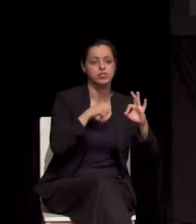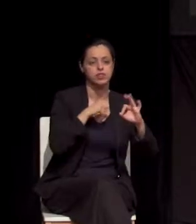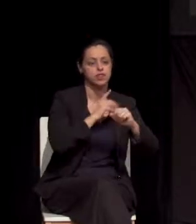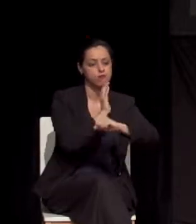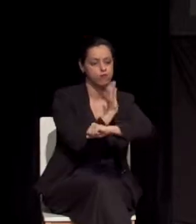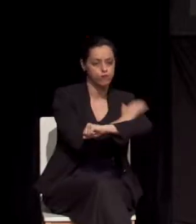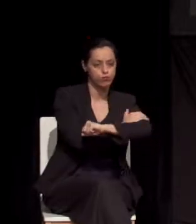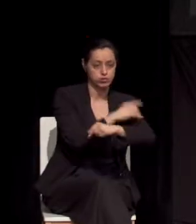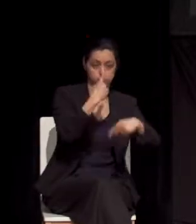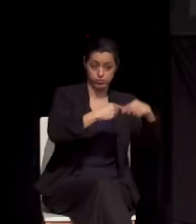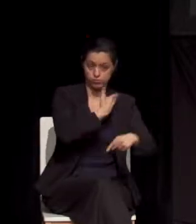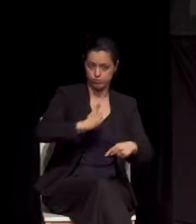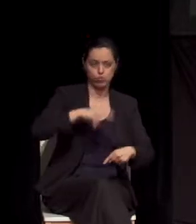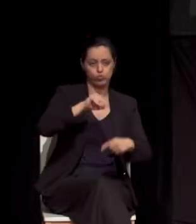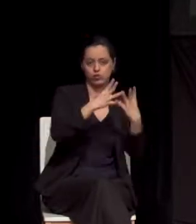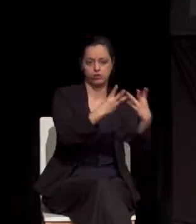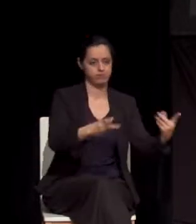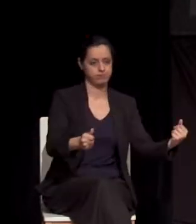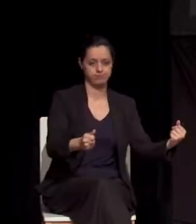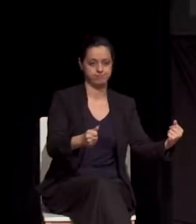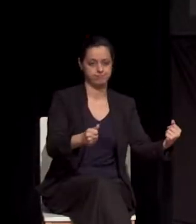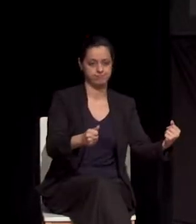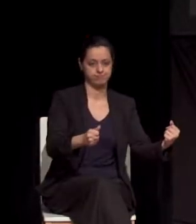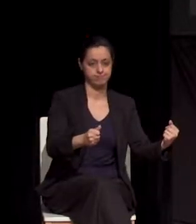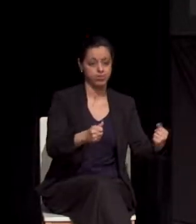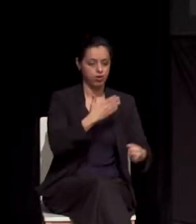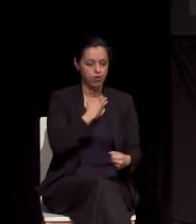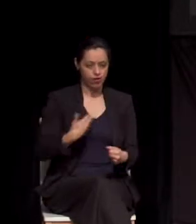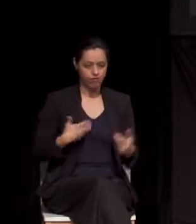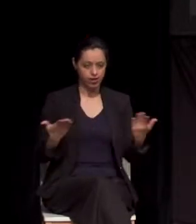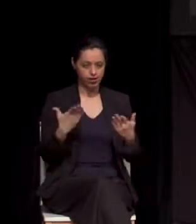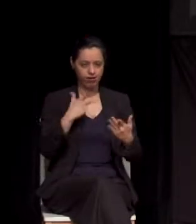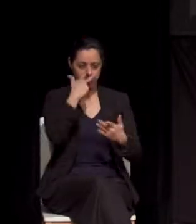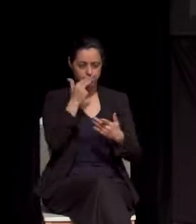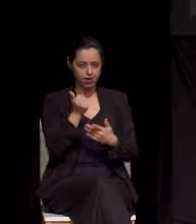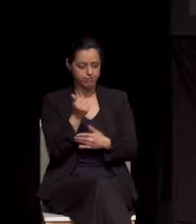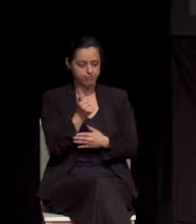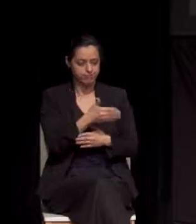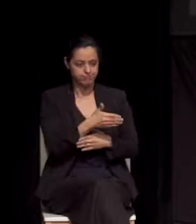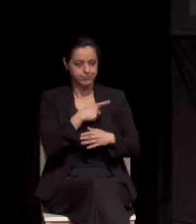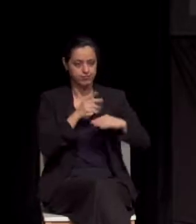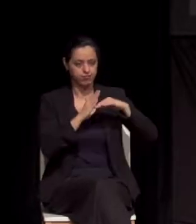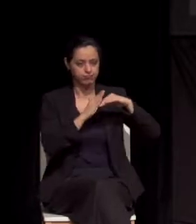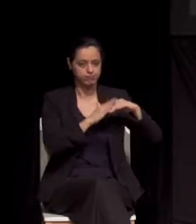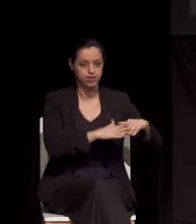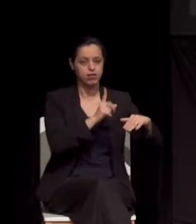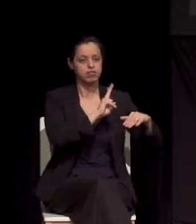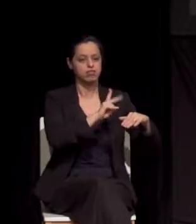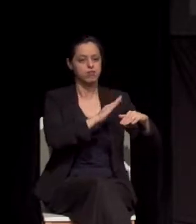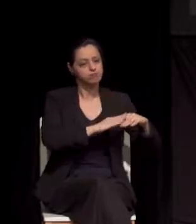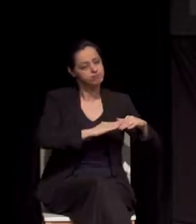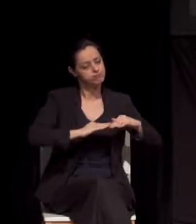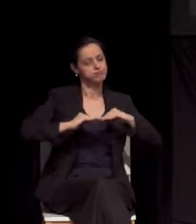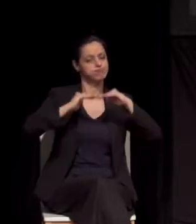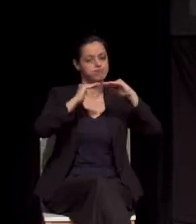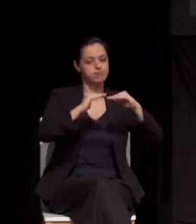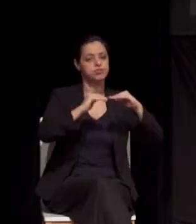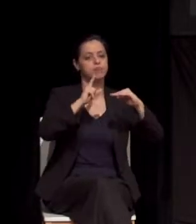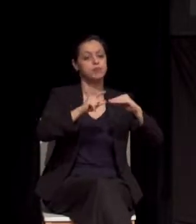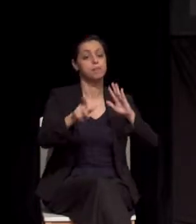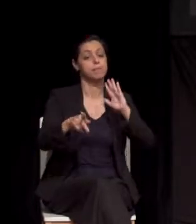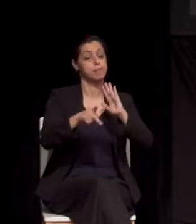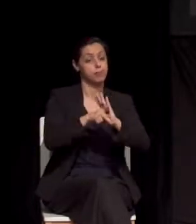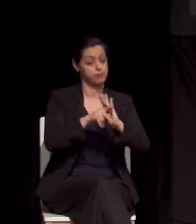não morram e que elas não sejam essa política do governo e que a gente tente fazer com que elas sejam uma política do Estado. Com isso, eu não